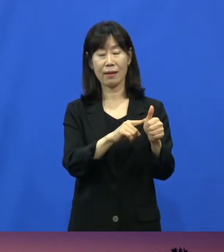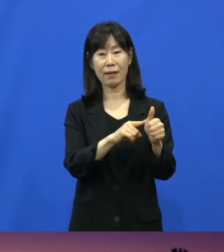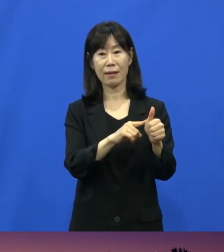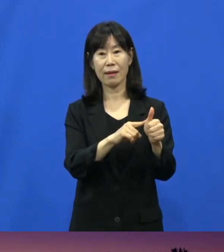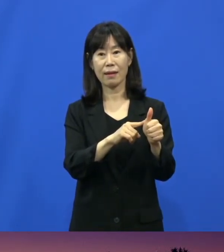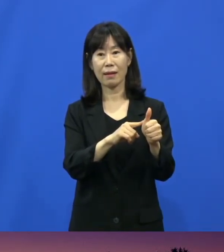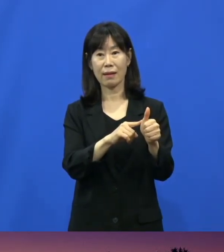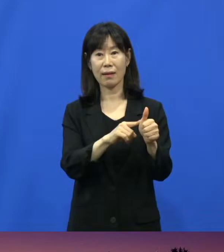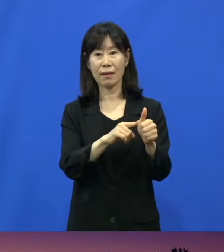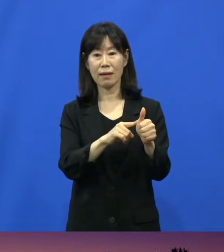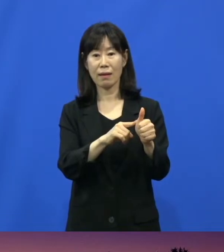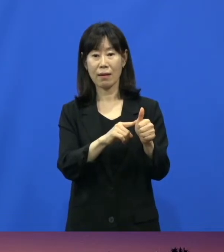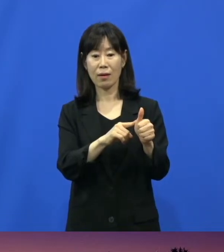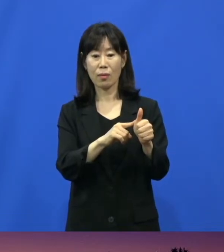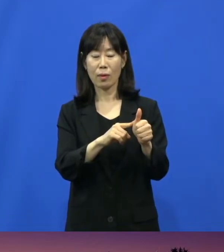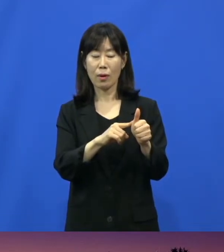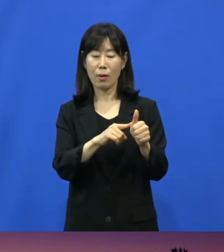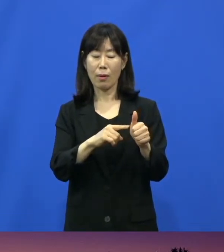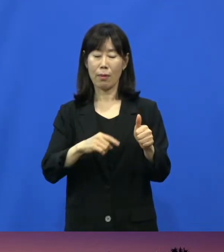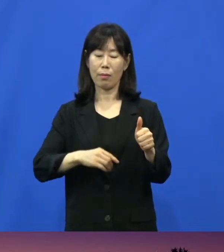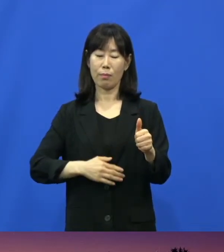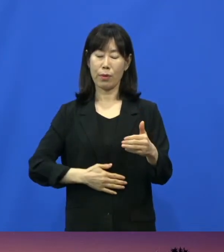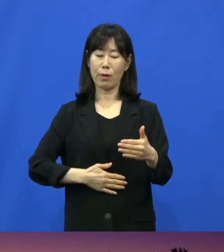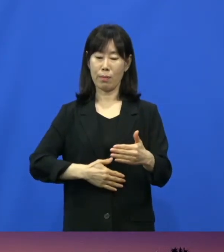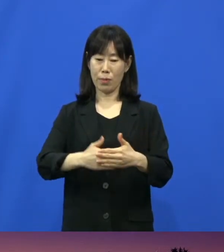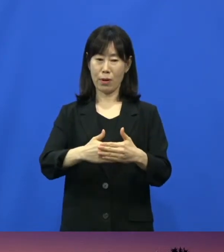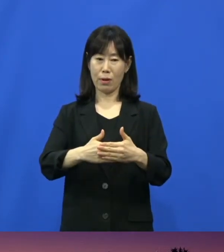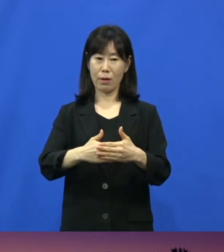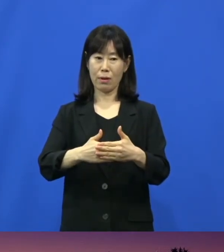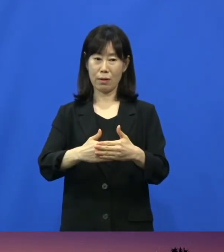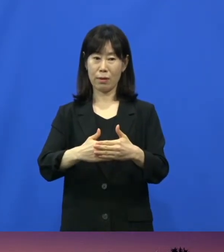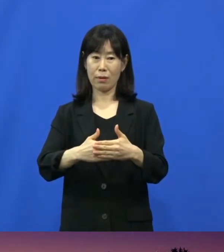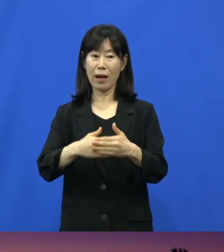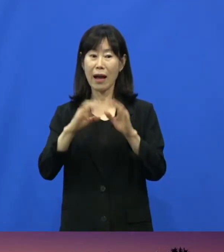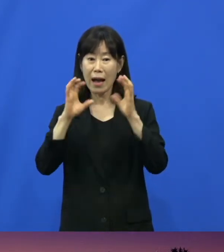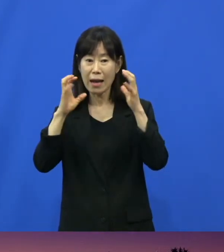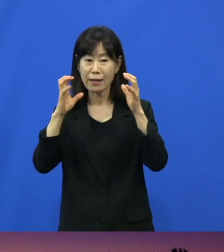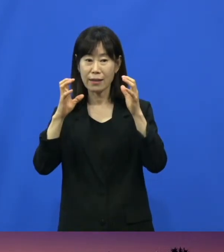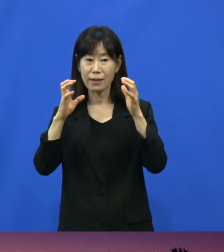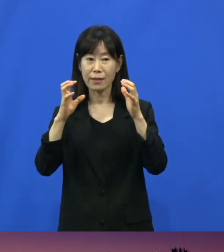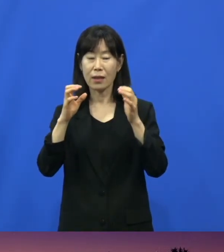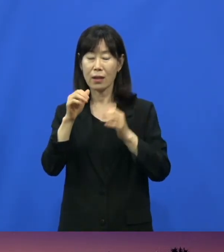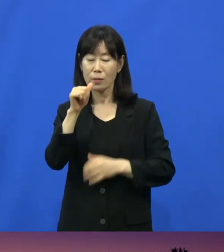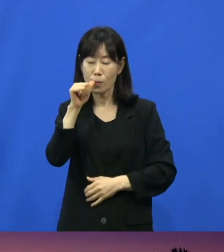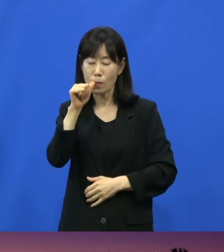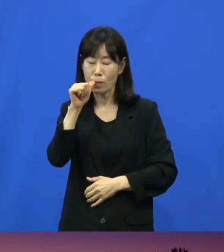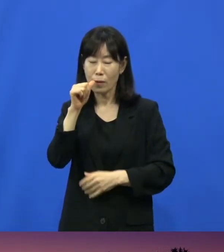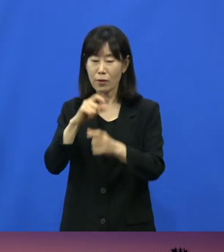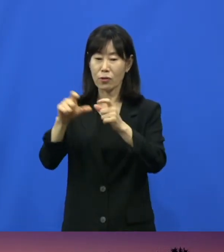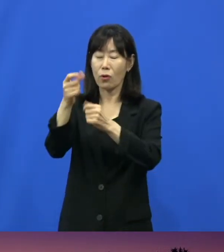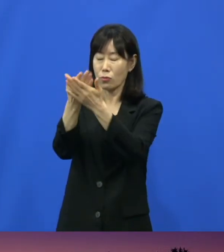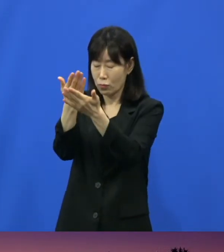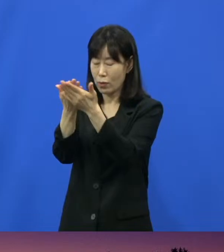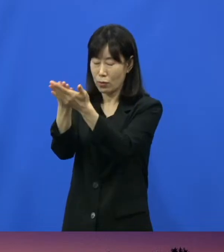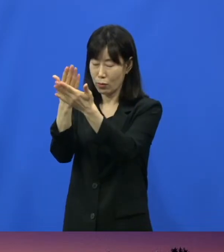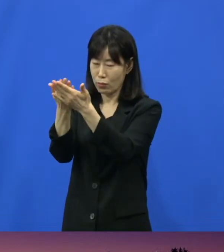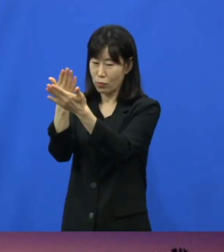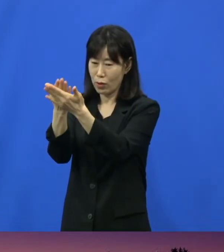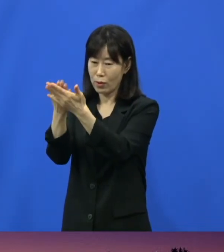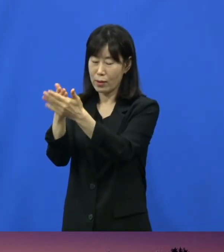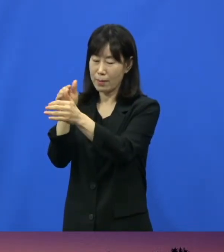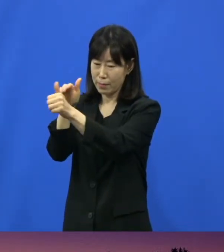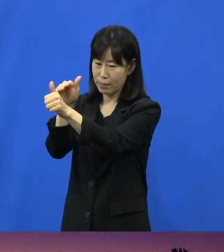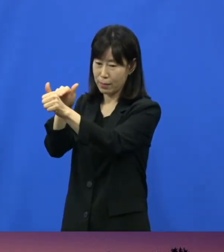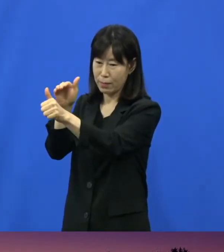그러면 더 이상 보채지 않죠. 만족한 상태, 최상의 상태. 여러분, 이 아이들 보면요, 그